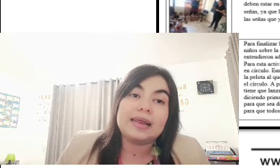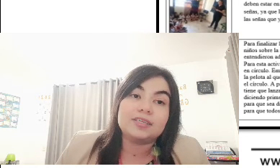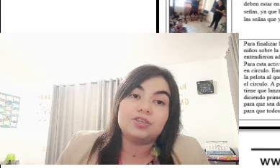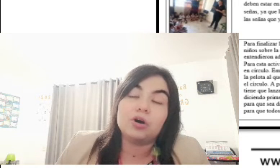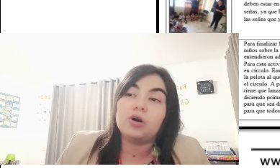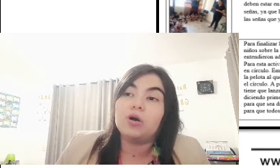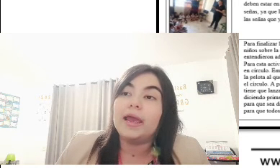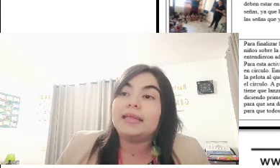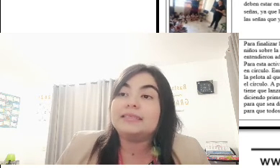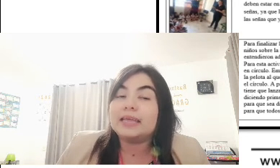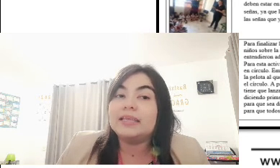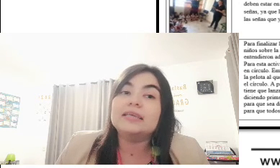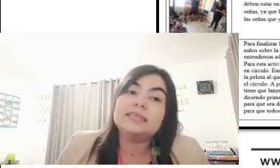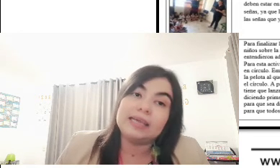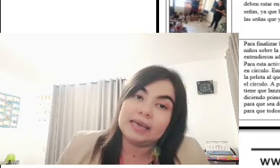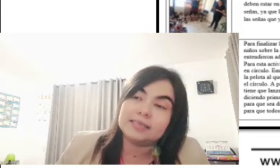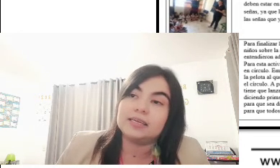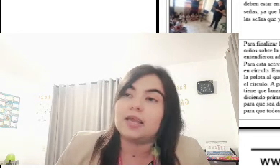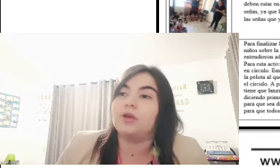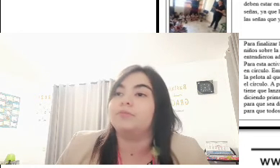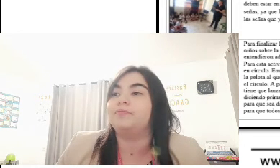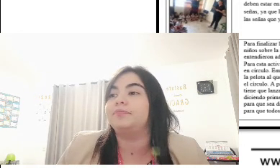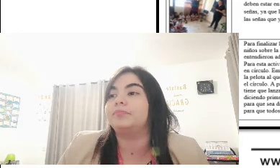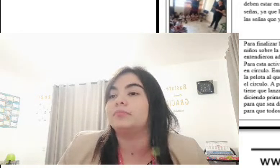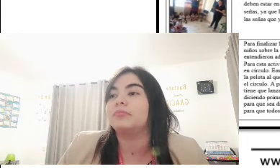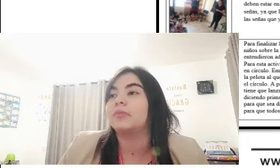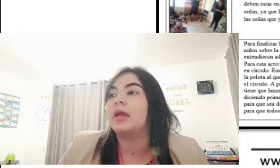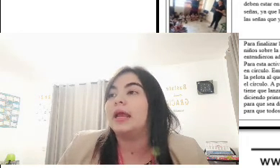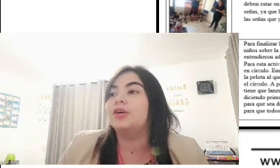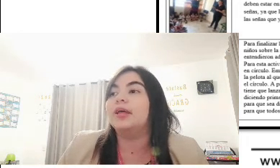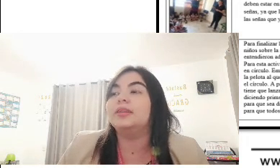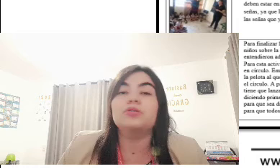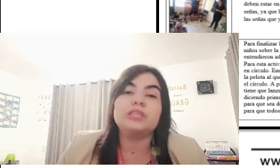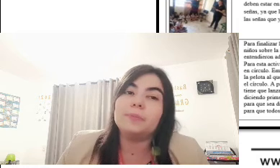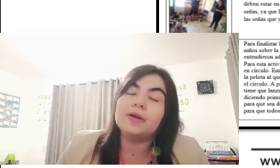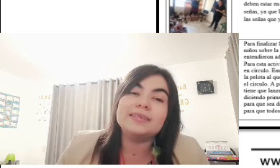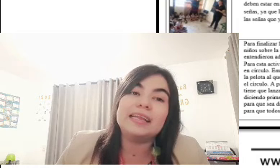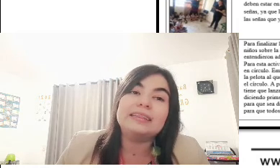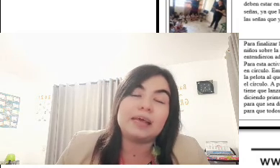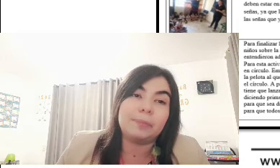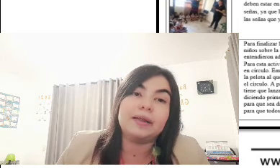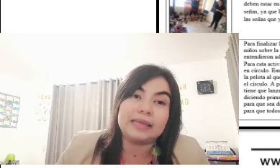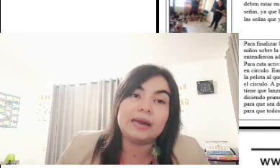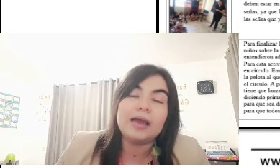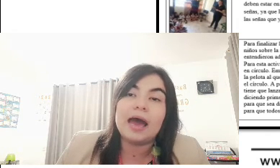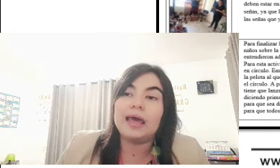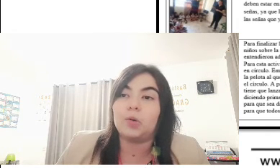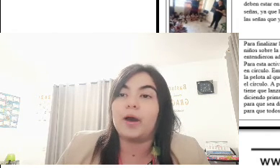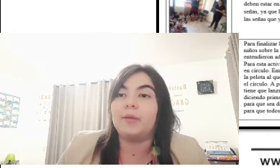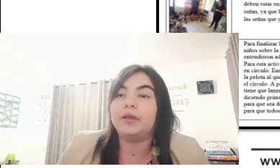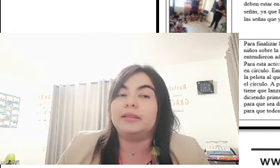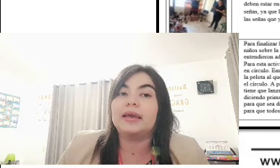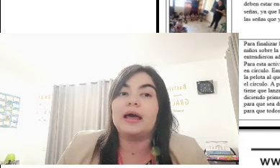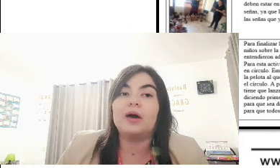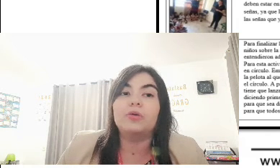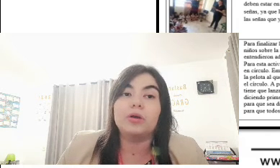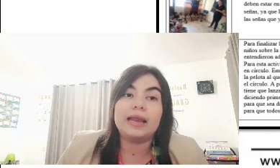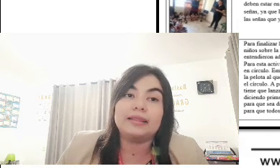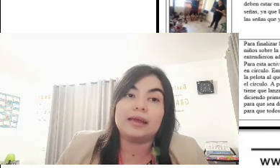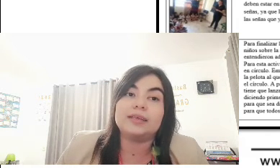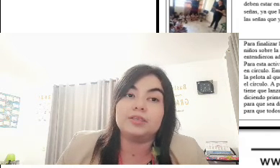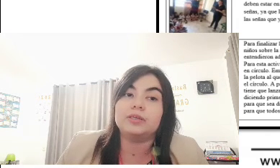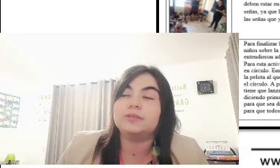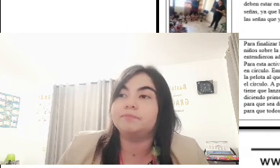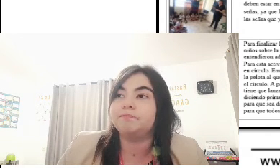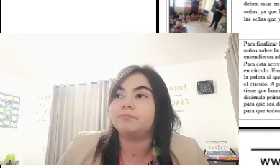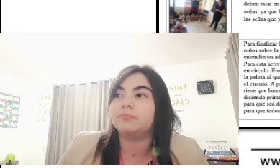la narración en señas y castellano. El objetivo siempre va a ser interpretar adecuadamente cada una de